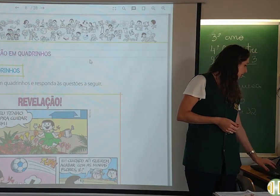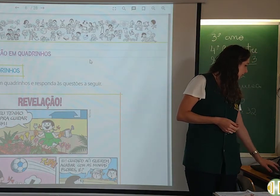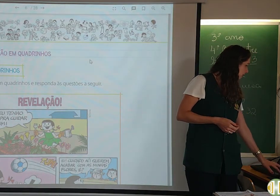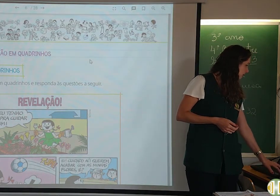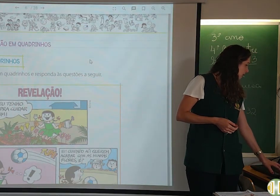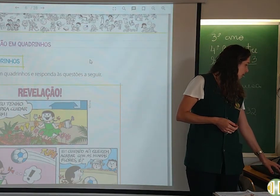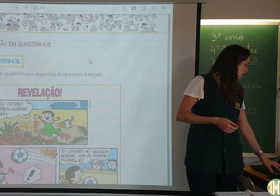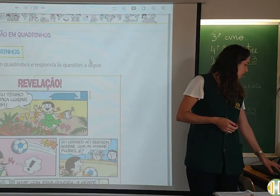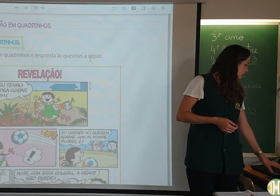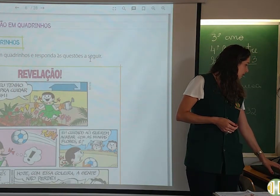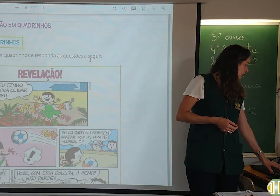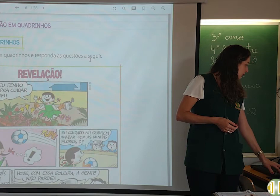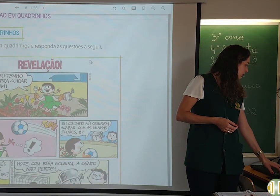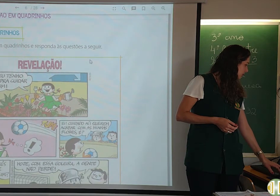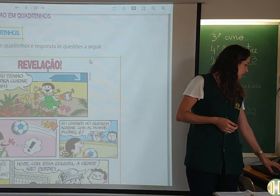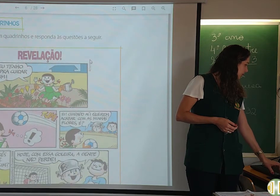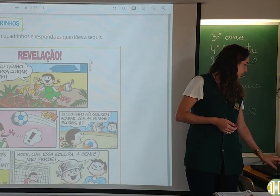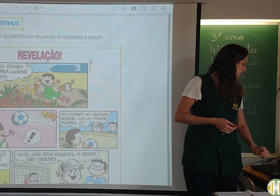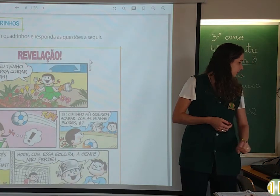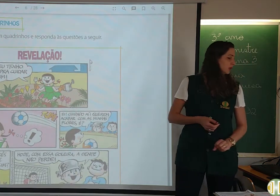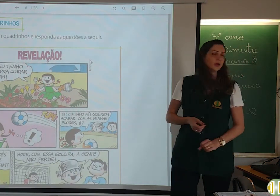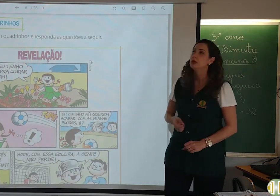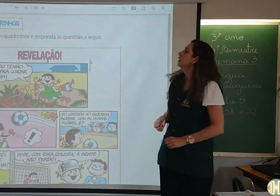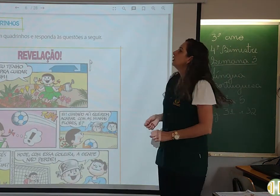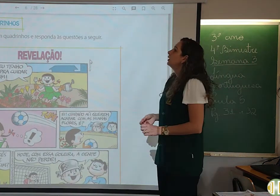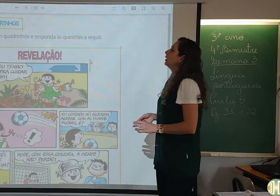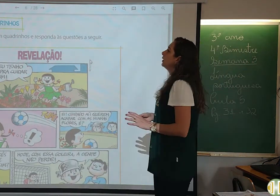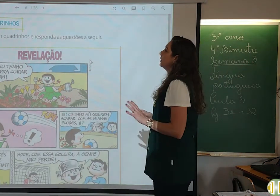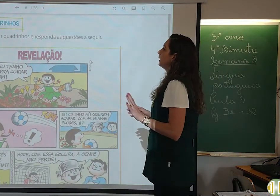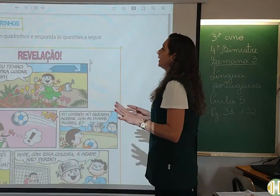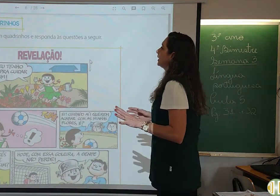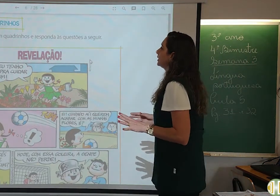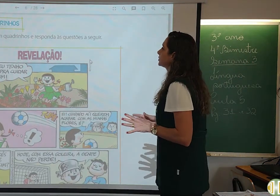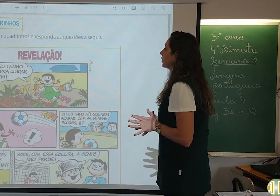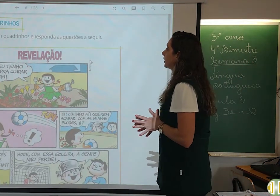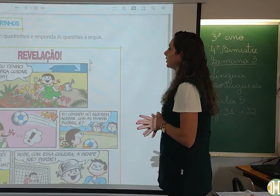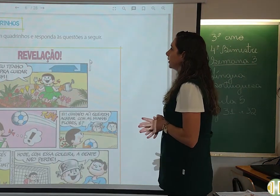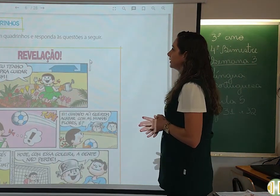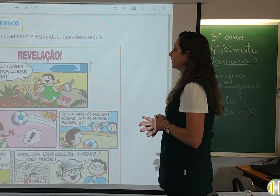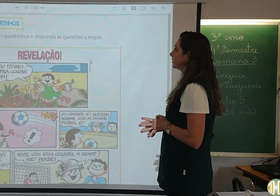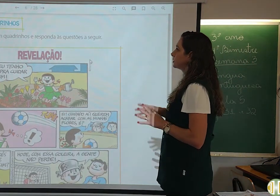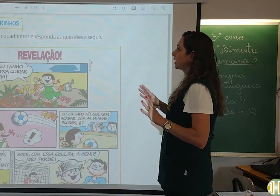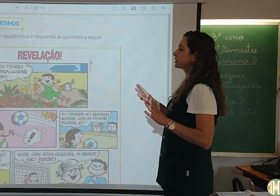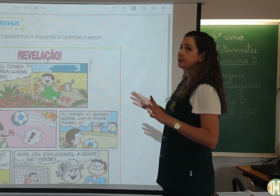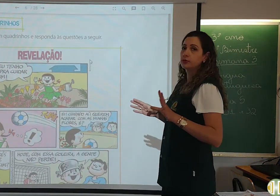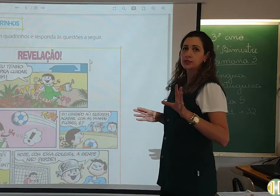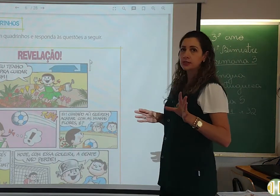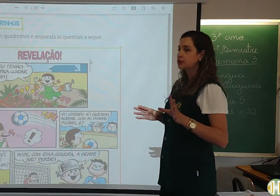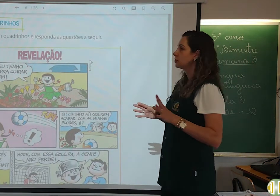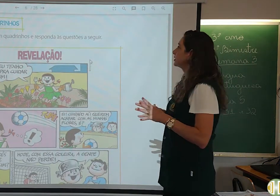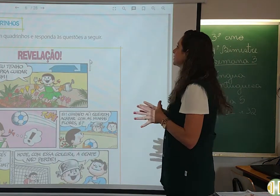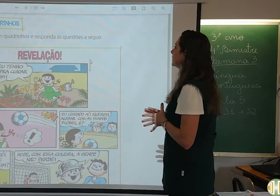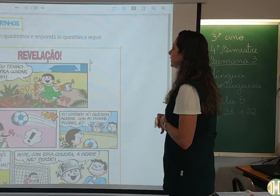Opa! Funciona aí, computador? Leia a história em quadrinhos e responda as questões a